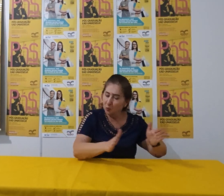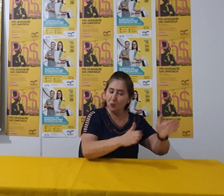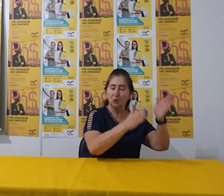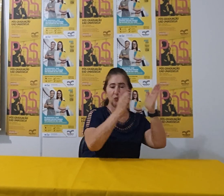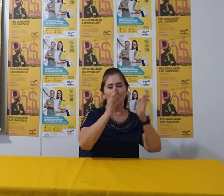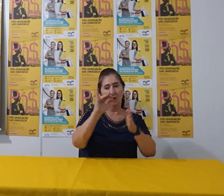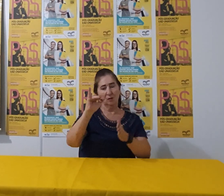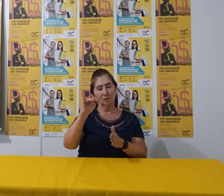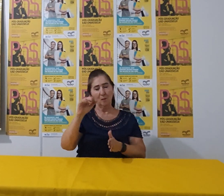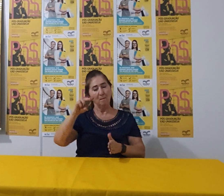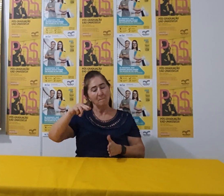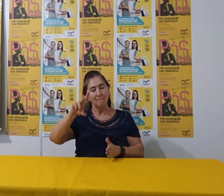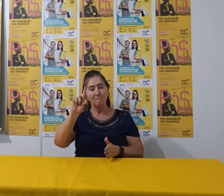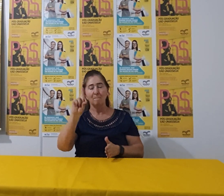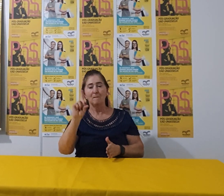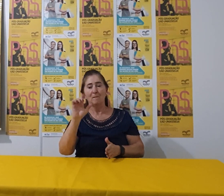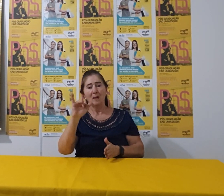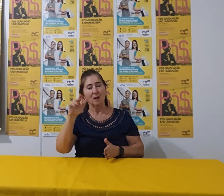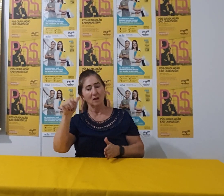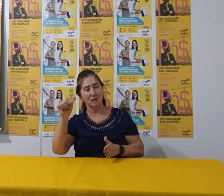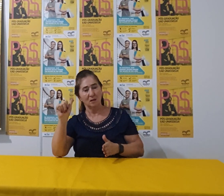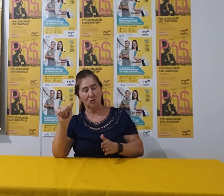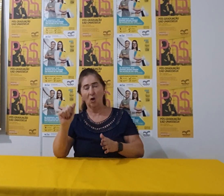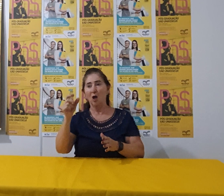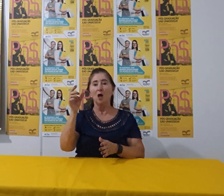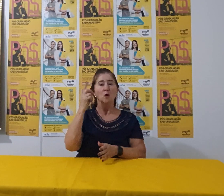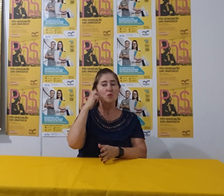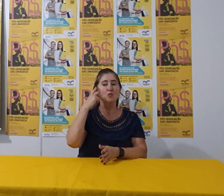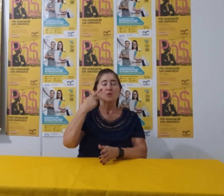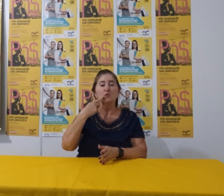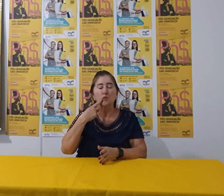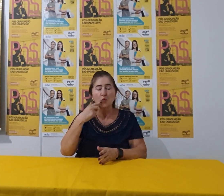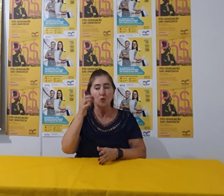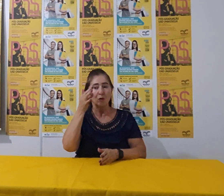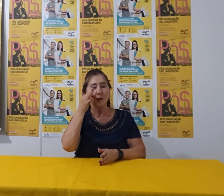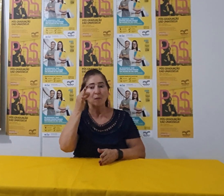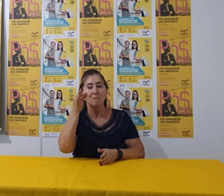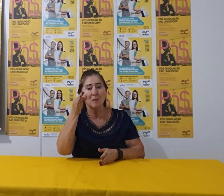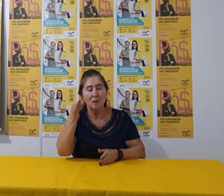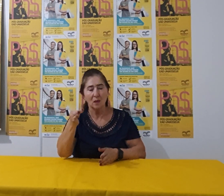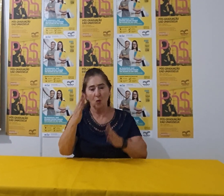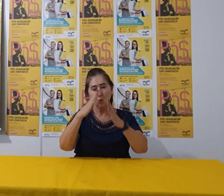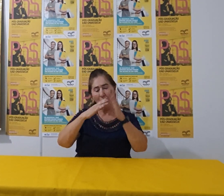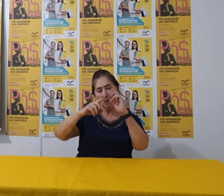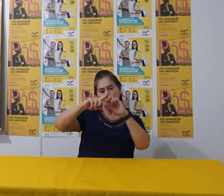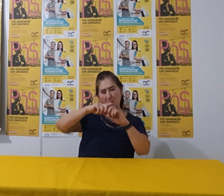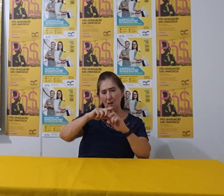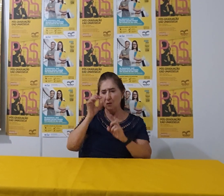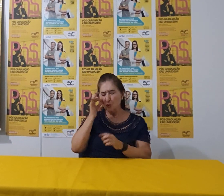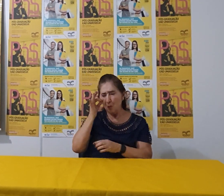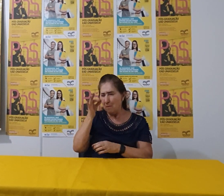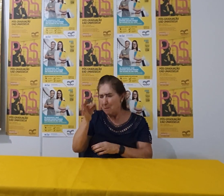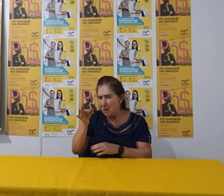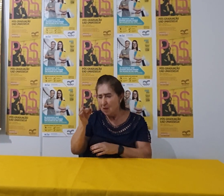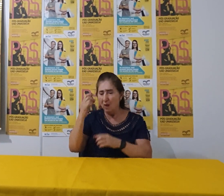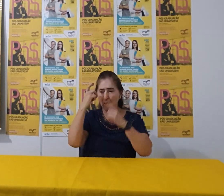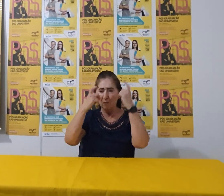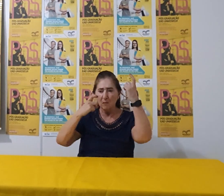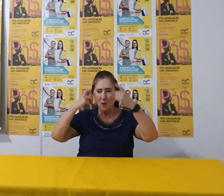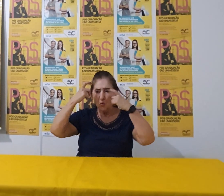surdos passaram a ter uma atenção especial por parte da igreja, que se preocupavam com os casamentos